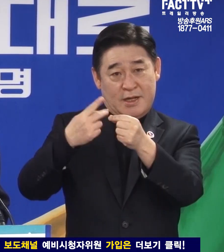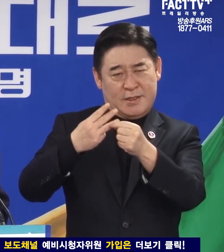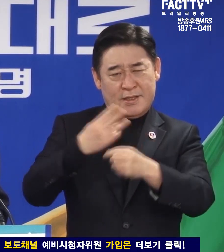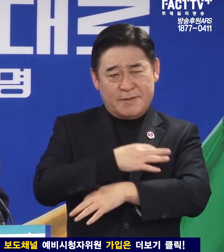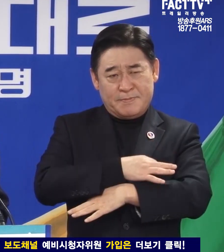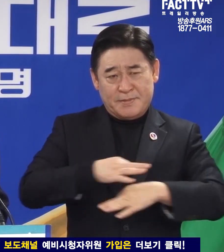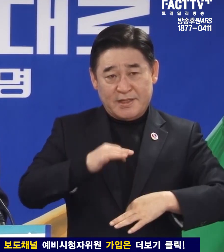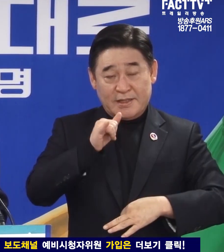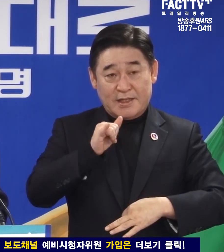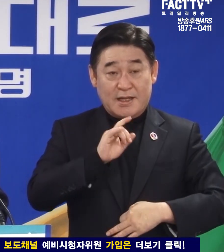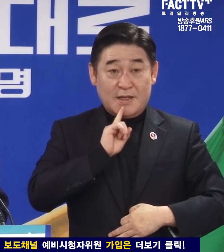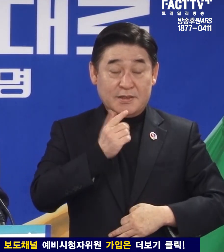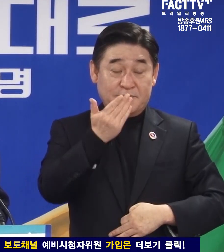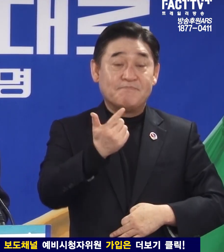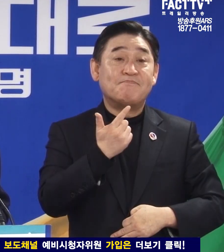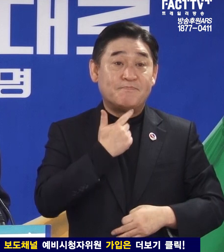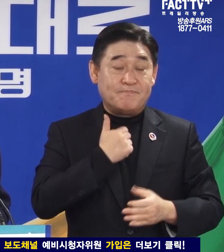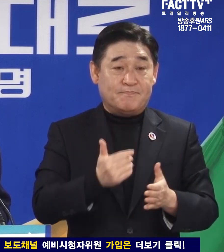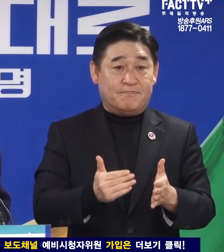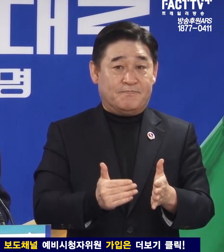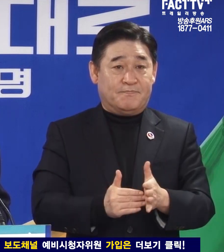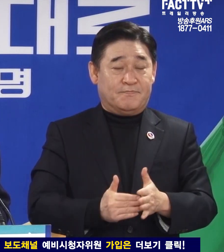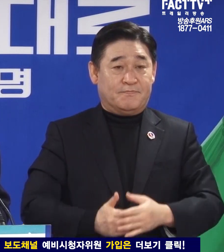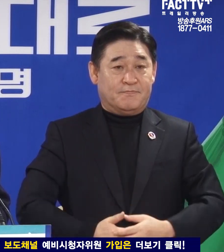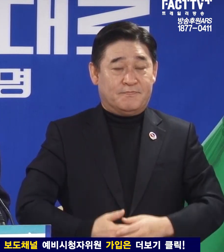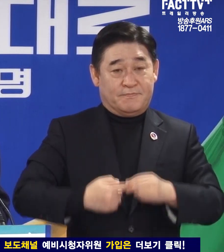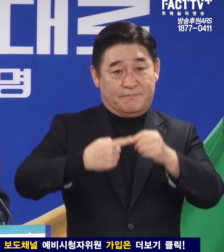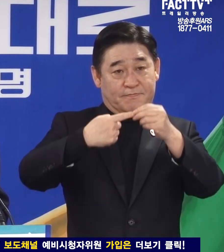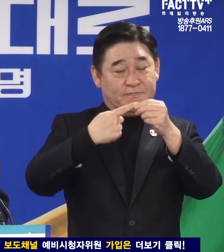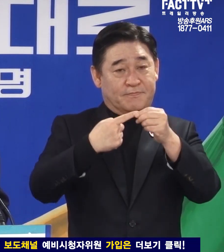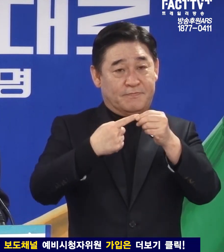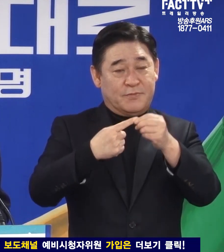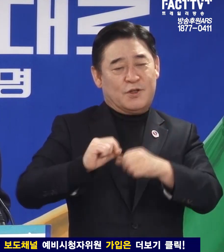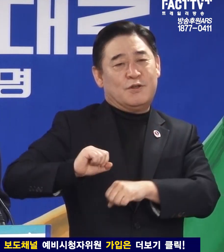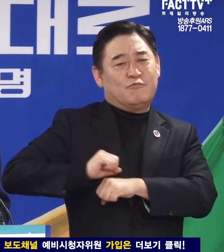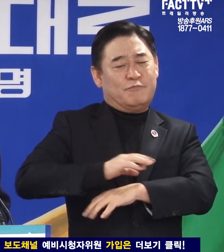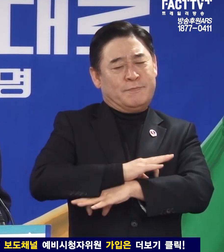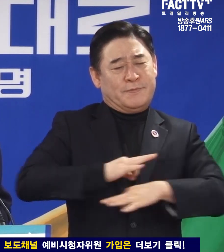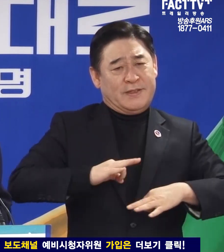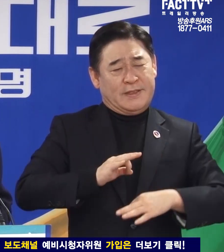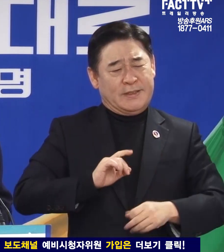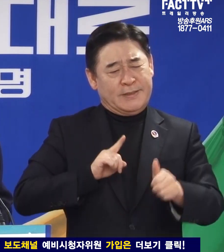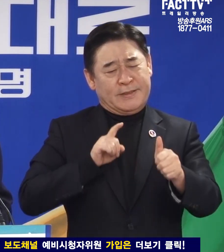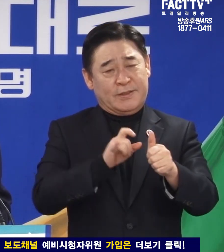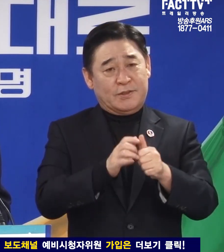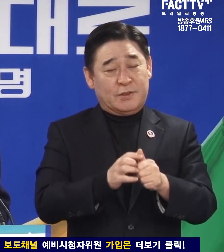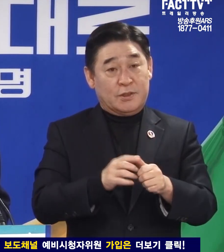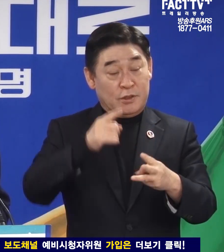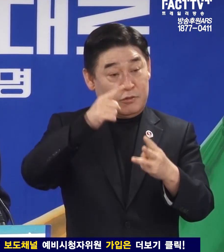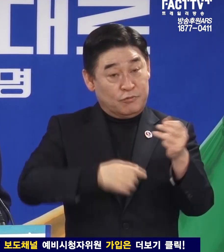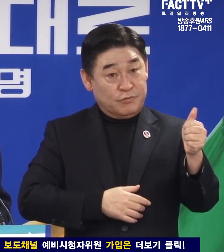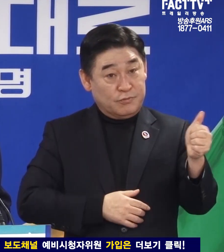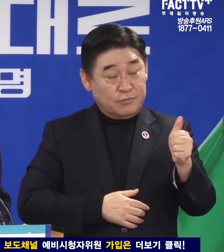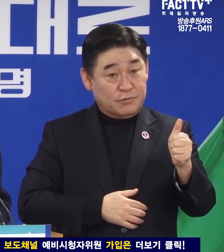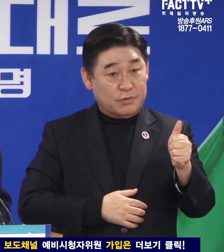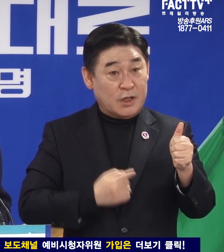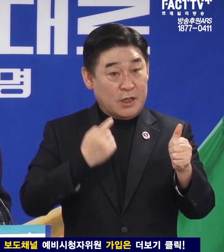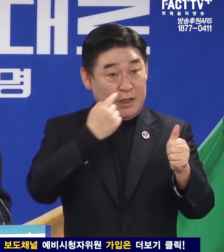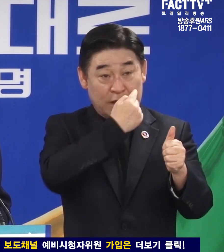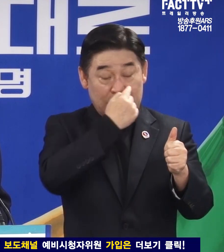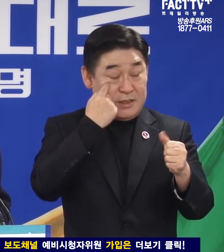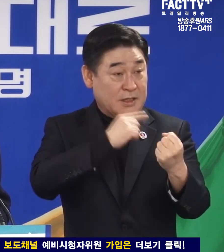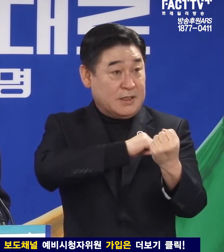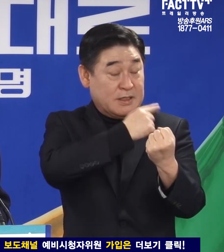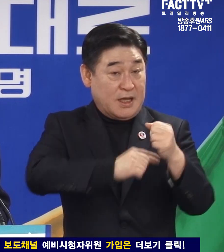비리 의혹이 있다고 계속 말씀을 드려왔습니다. 첫째는 병역 비리 의혹입니다. 윤석열 후보는 부동시로